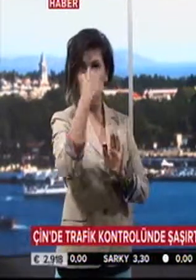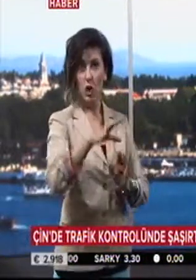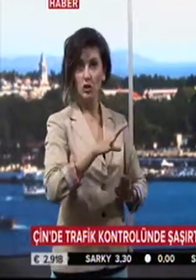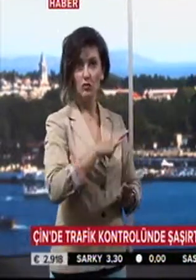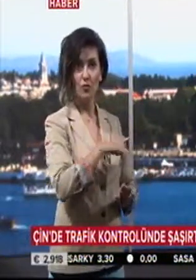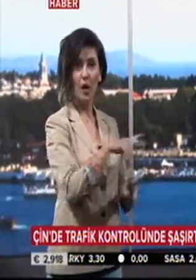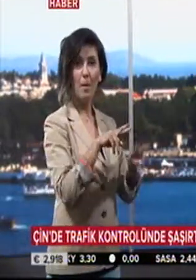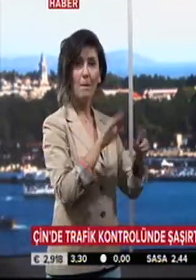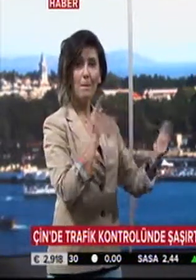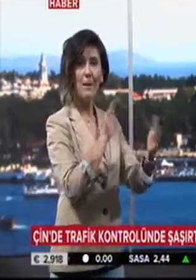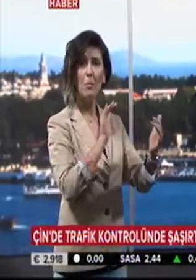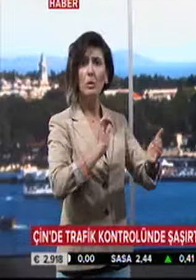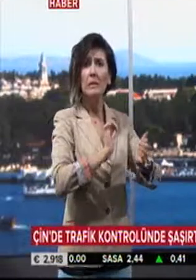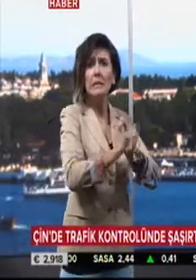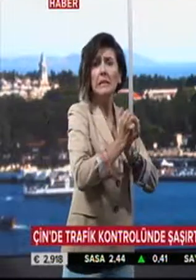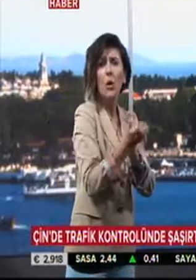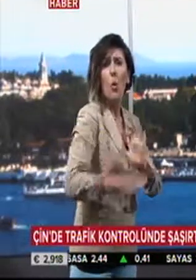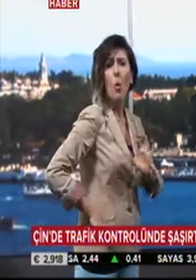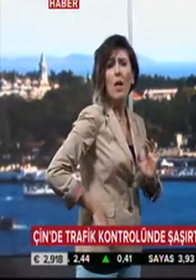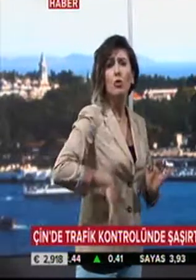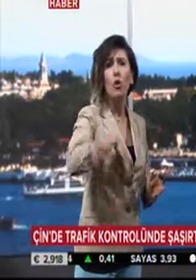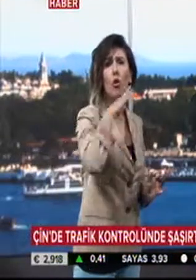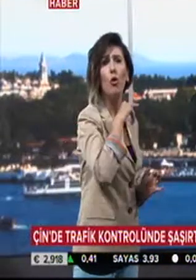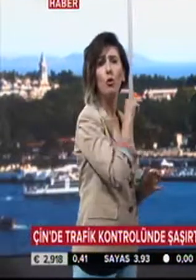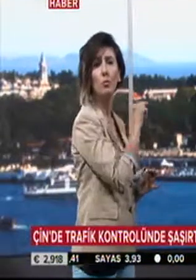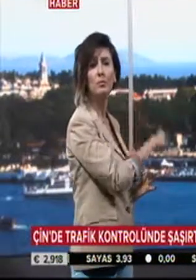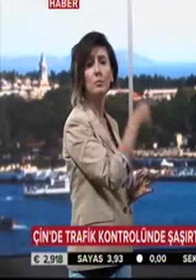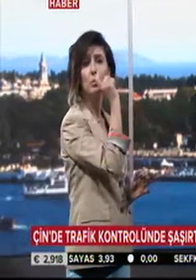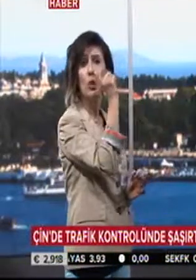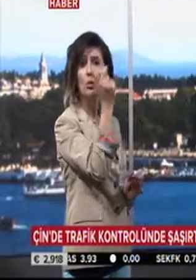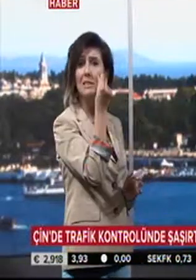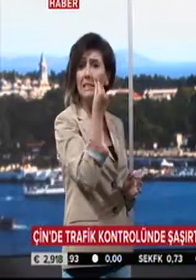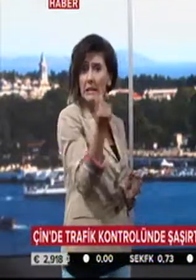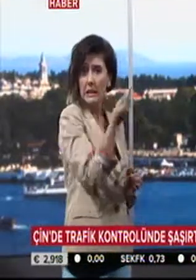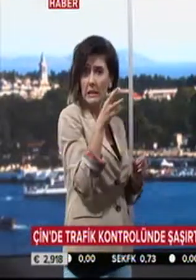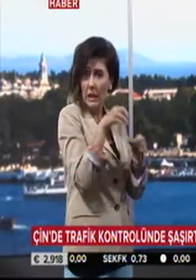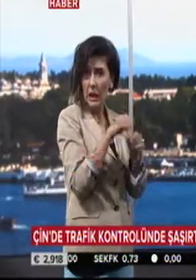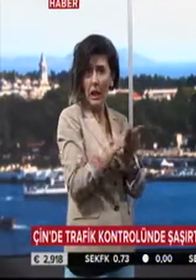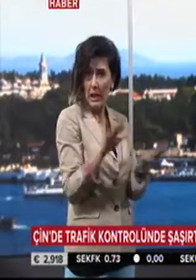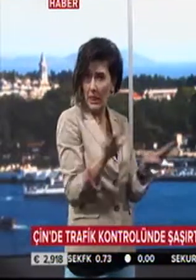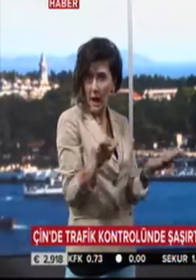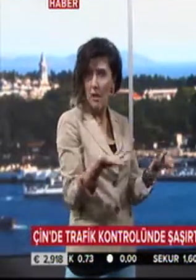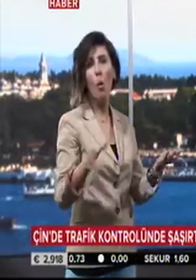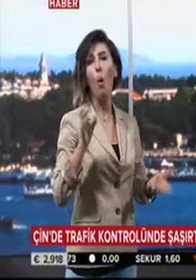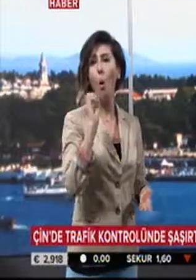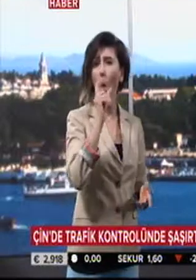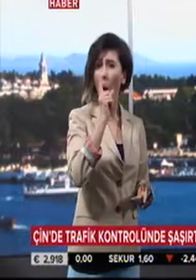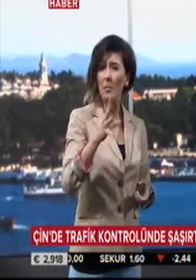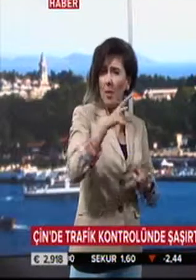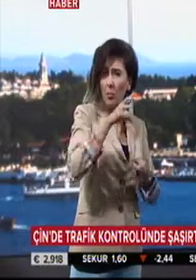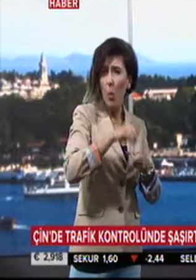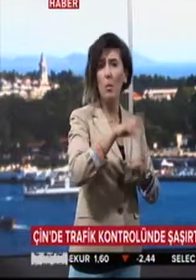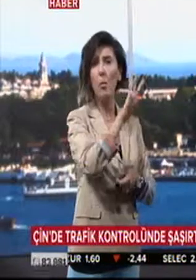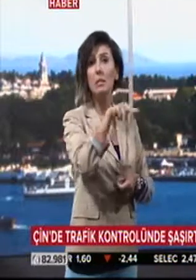şaşırtıcıydı. Minibüsler tıka basa öğrenci doluydu. 9 yolcu taşıma kapasiteli bir minibüsten öğretmenler